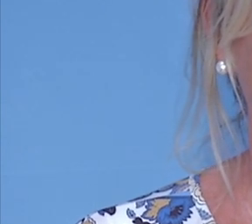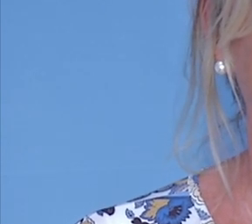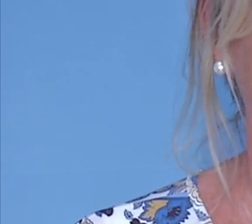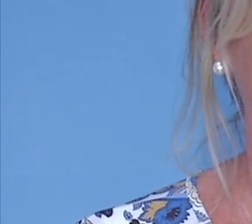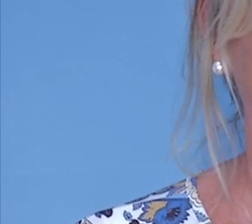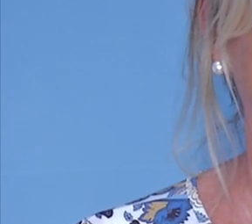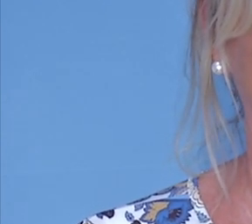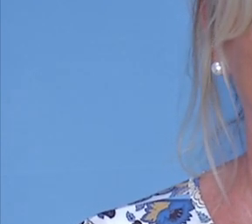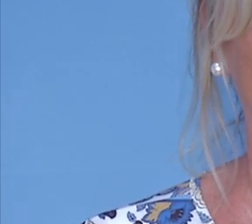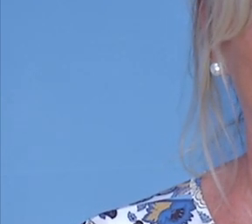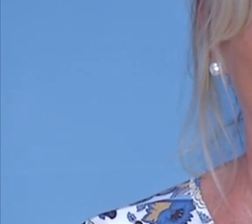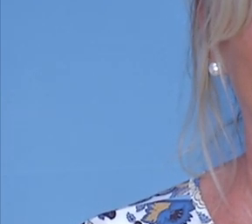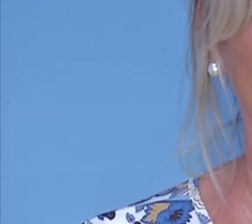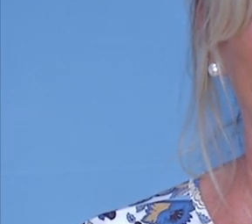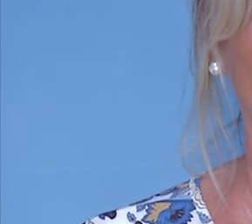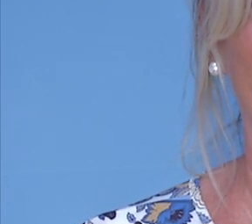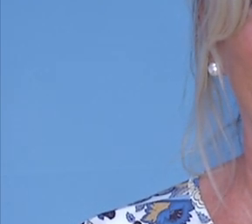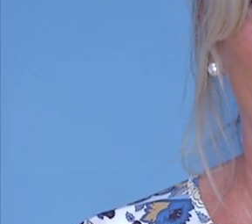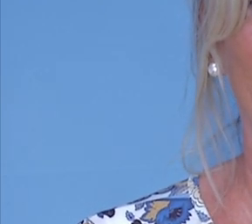olika typer av